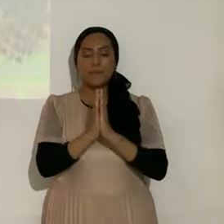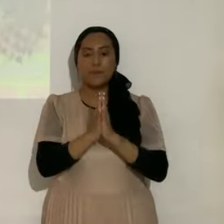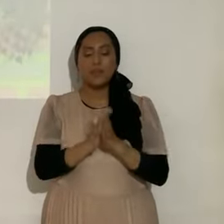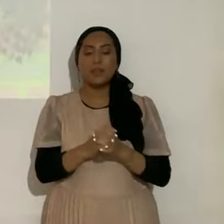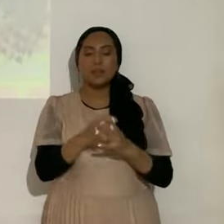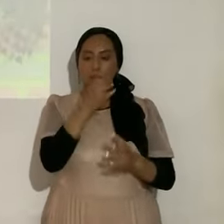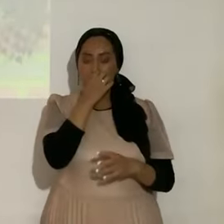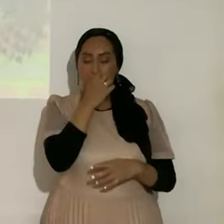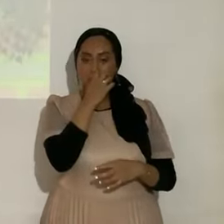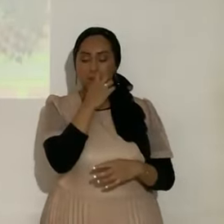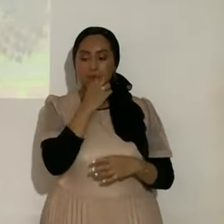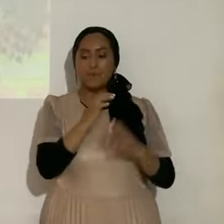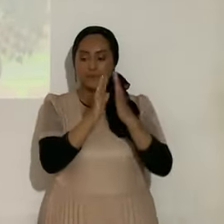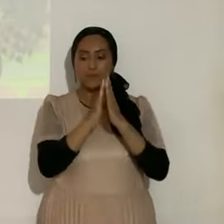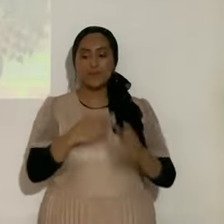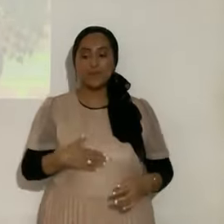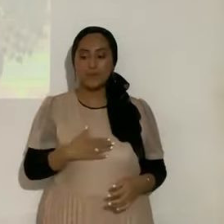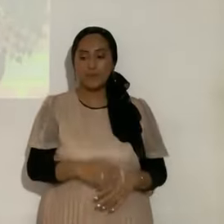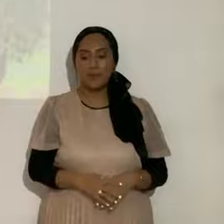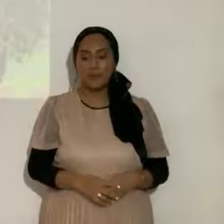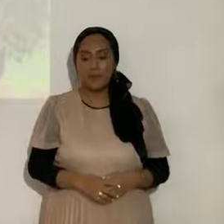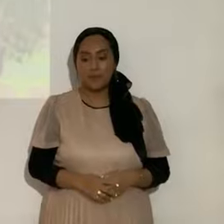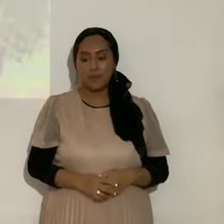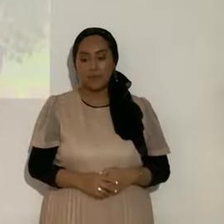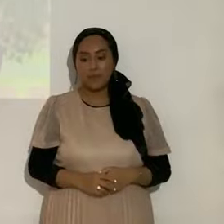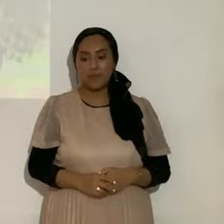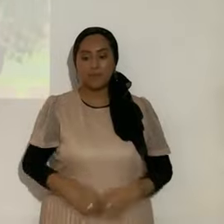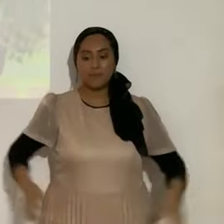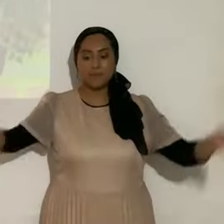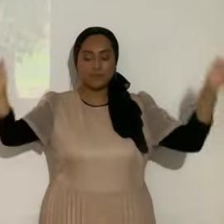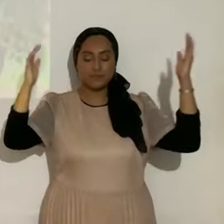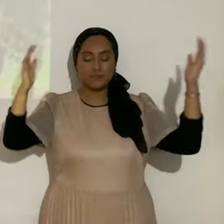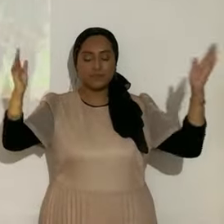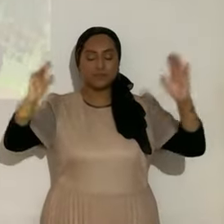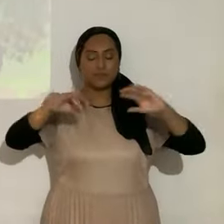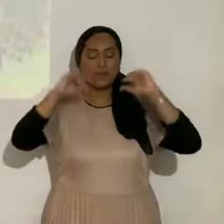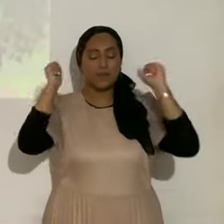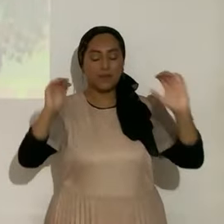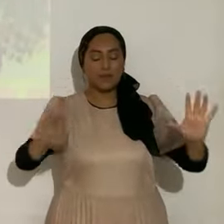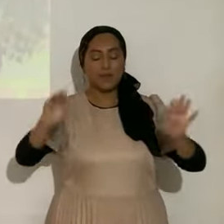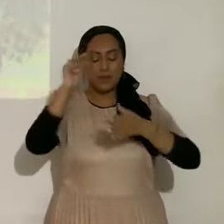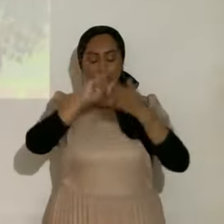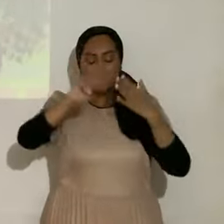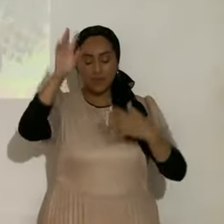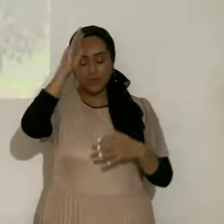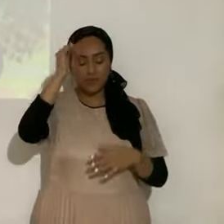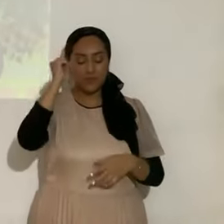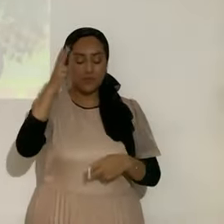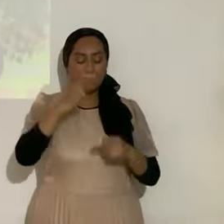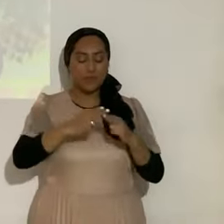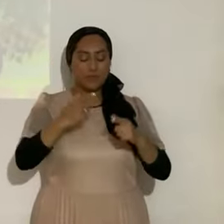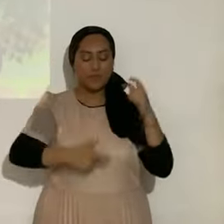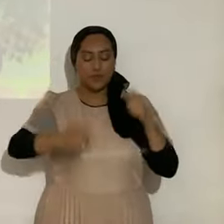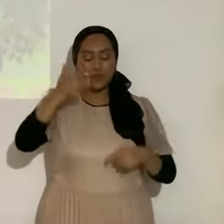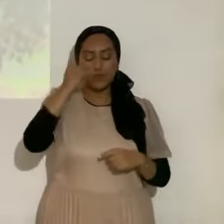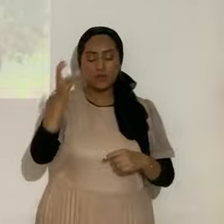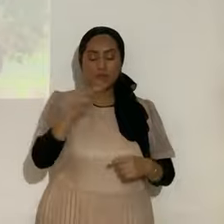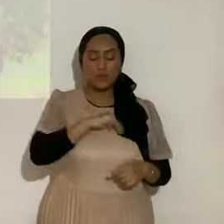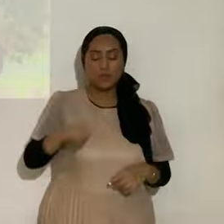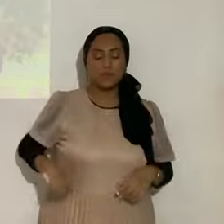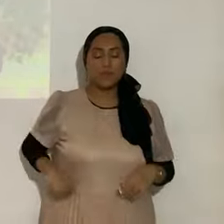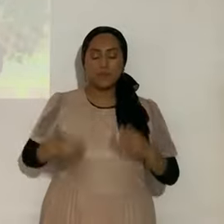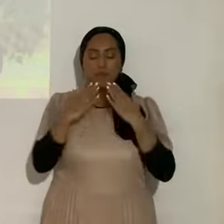sidur. Aleluya. Hagamos una oración todos juntos. Padre bendito Yahweh, en tu nombre Yahshua HaMashiach, te damos toda rabá,